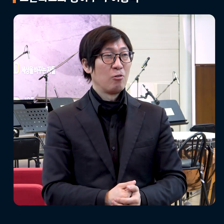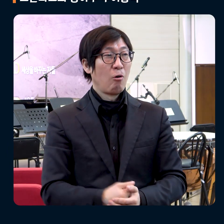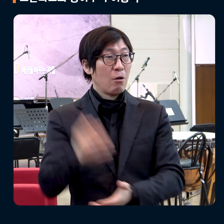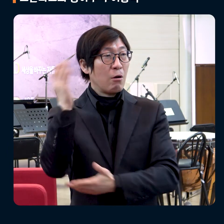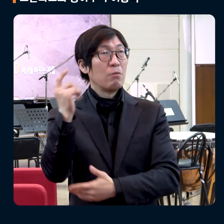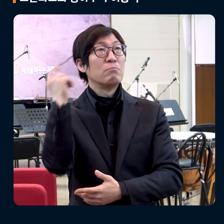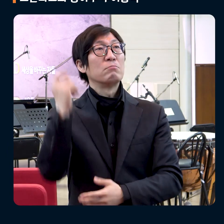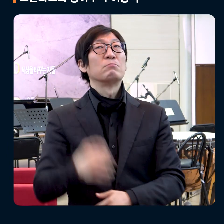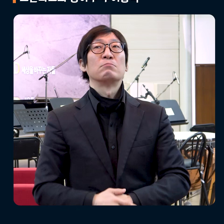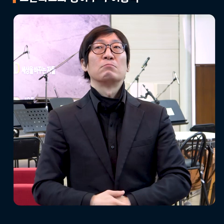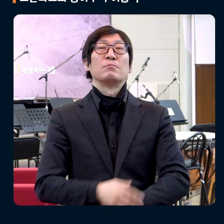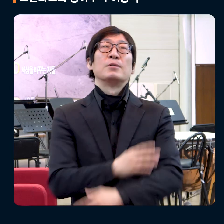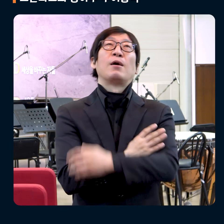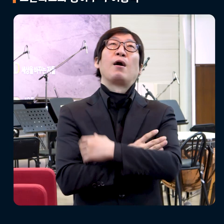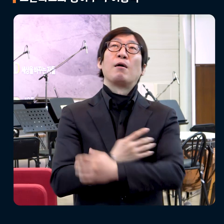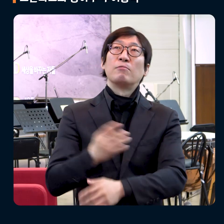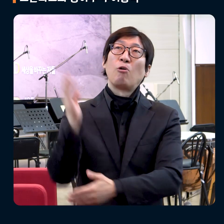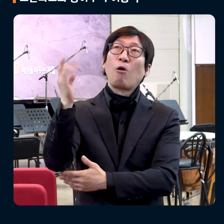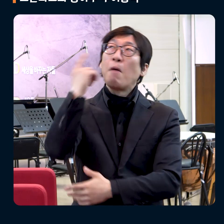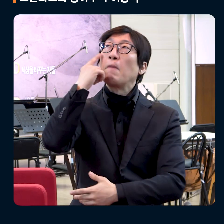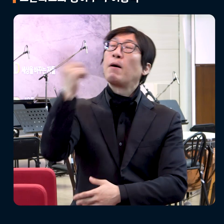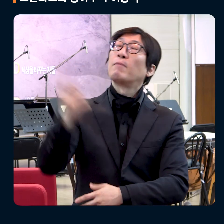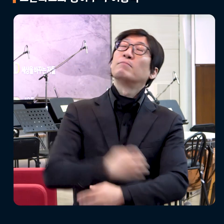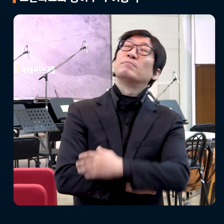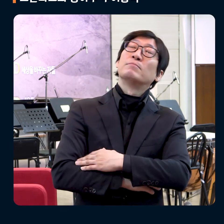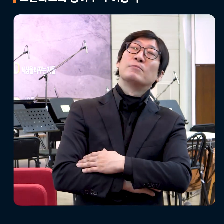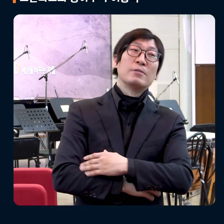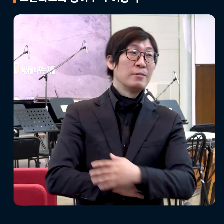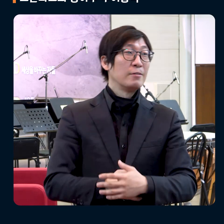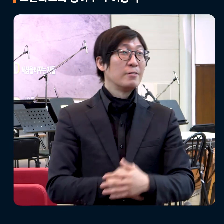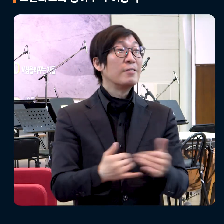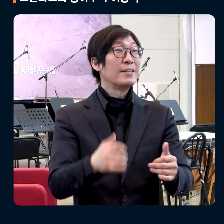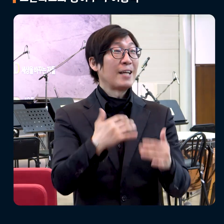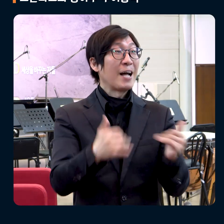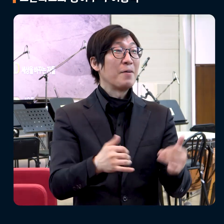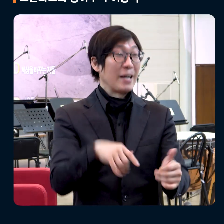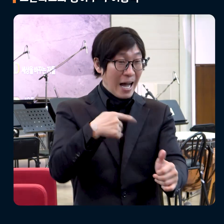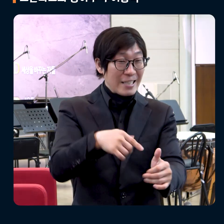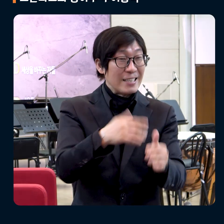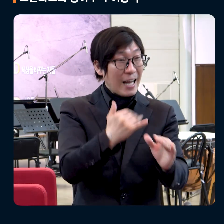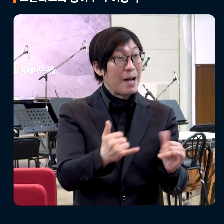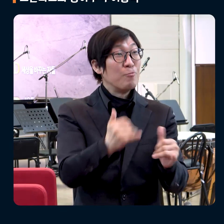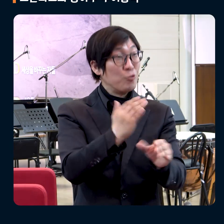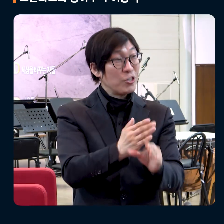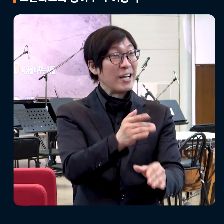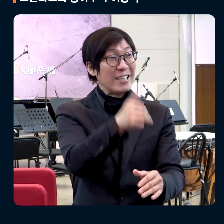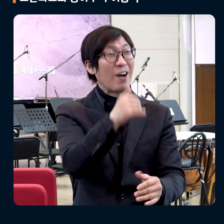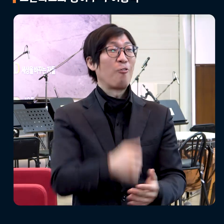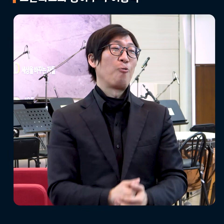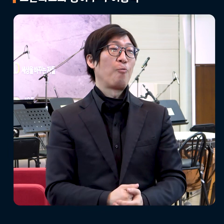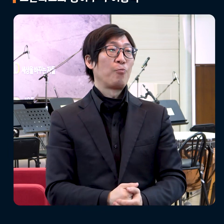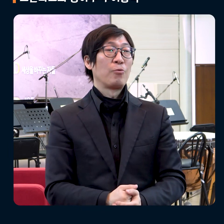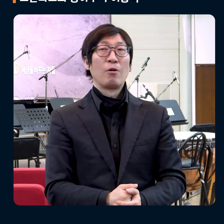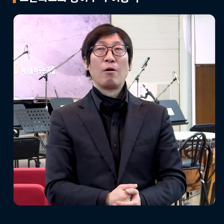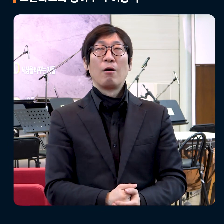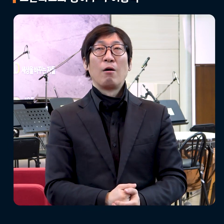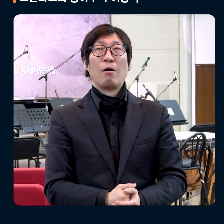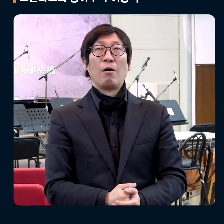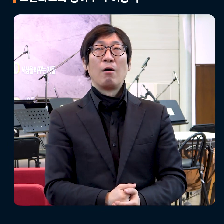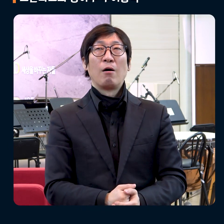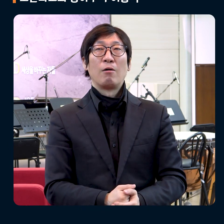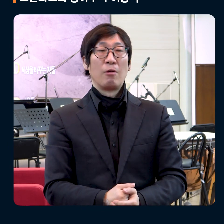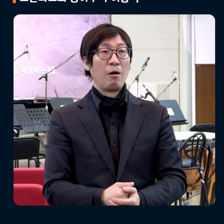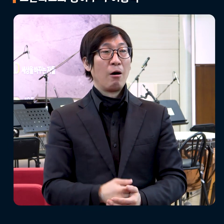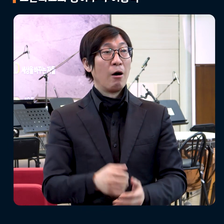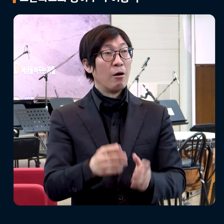그리고 설교를 들을 때 이렇게 들으신대요. 해봐. 이러고 딱 쳐다본다는 거예요. 그리고 어느 순간 탁